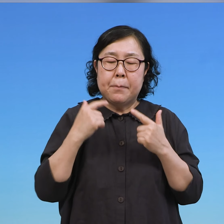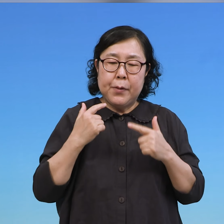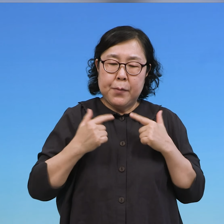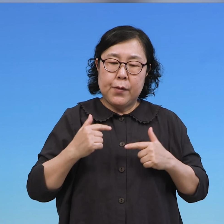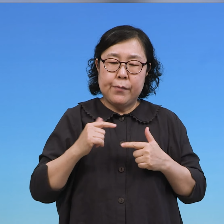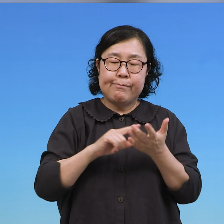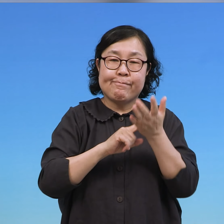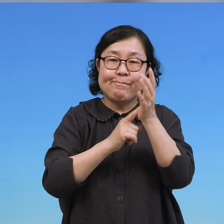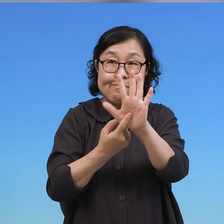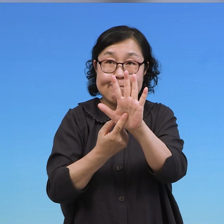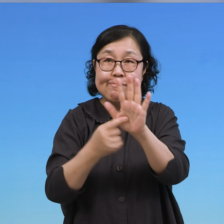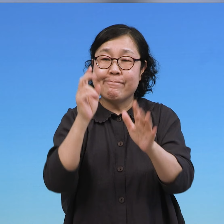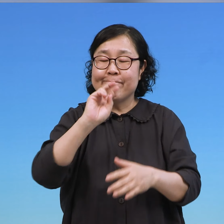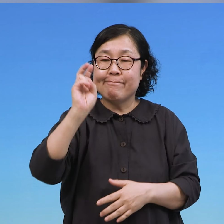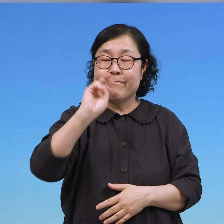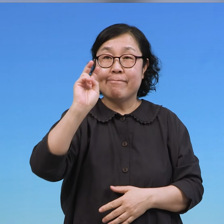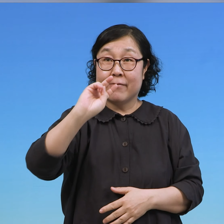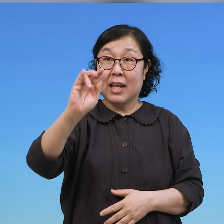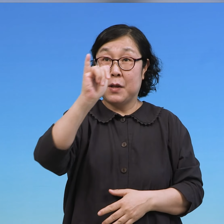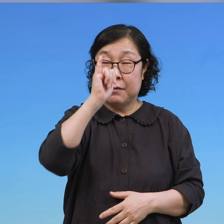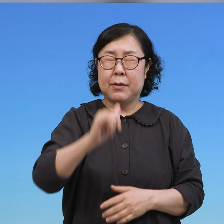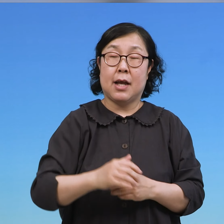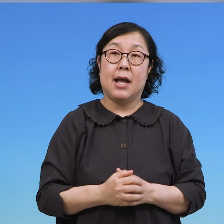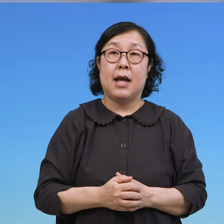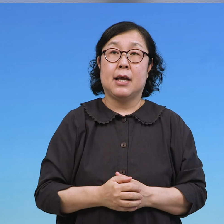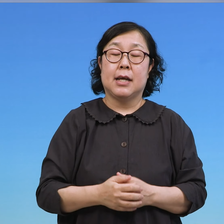겁니다. 이게 첫 번째